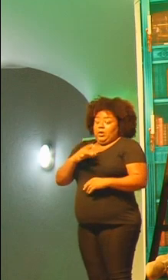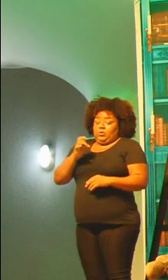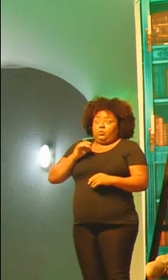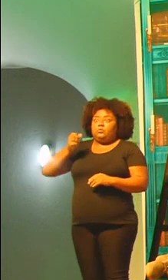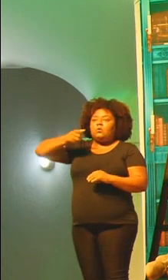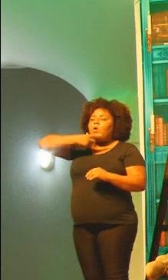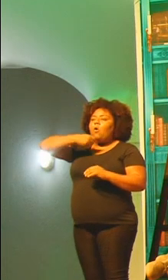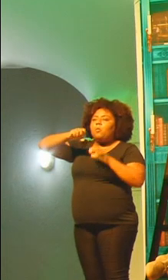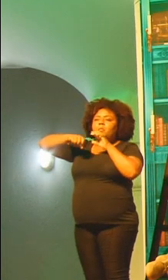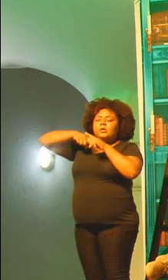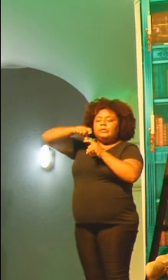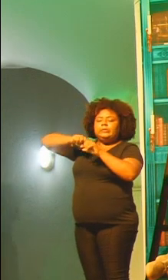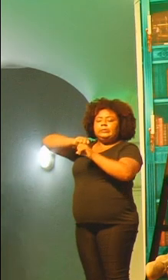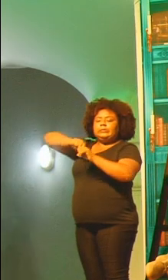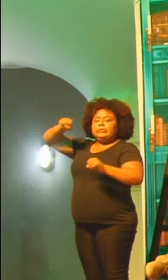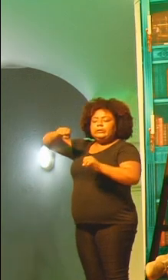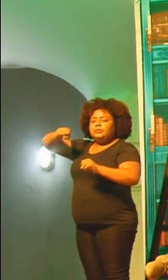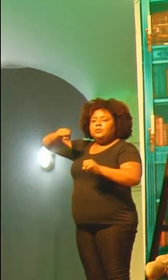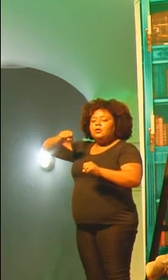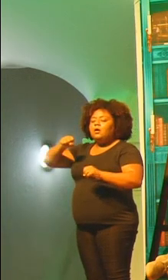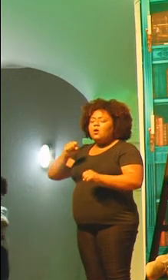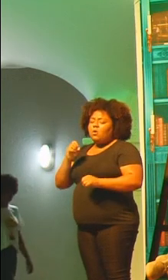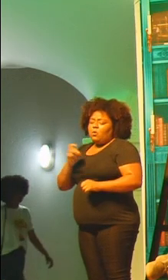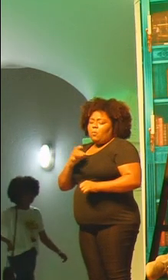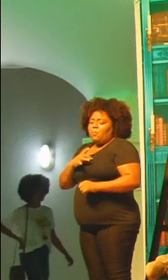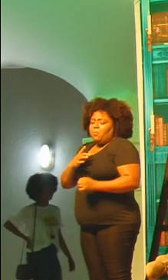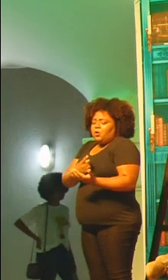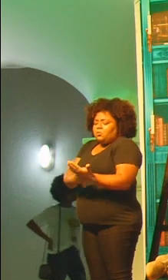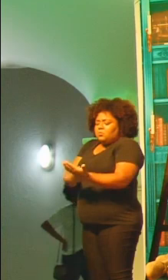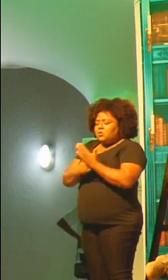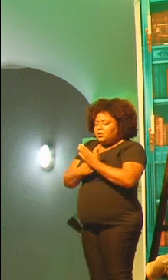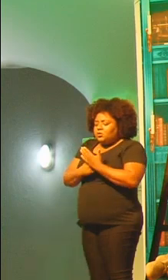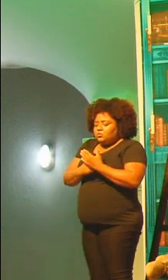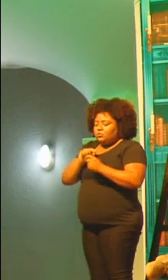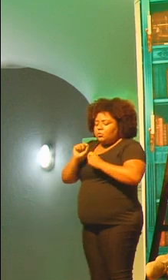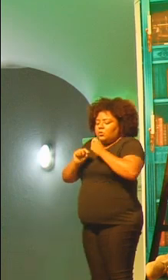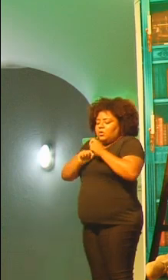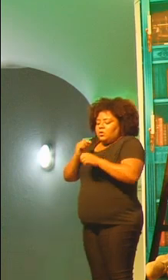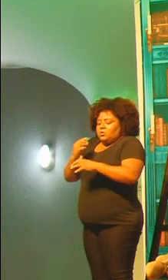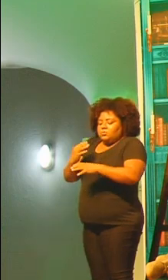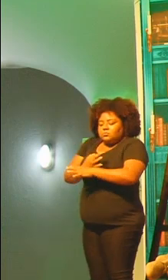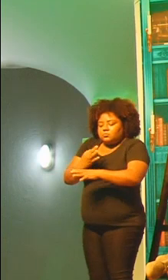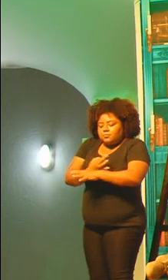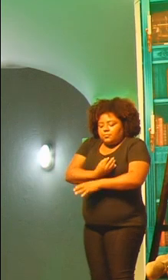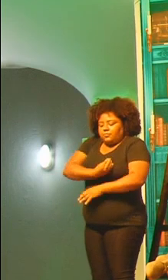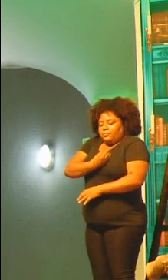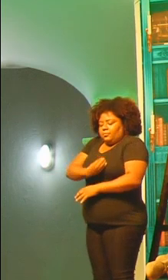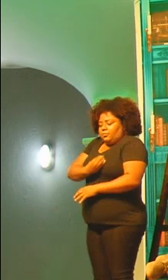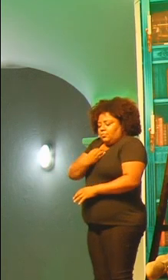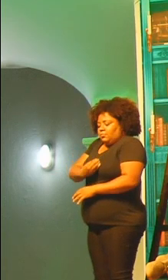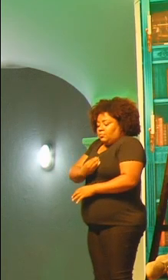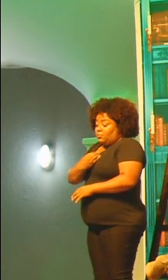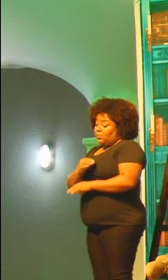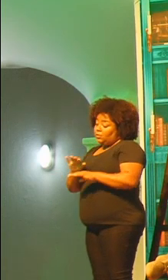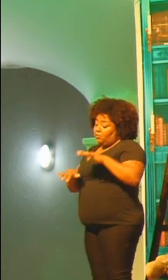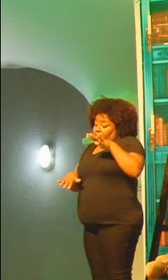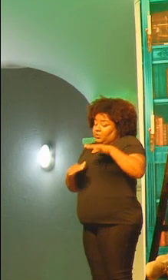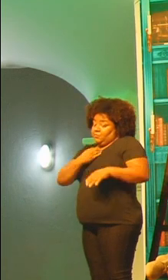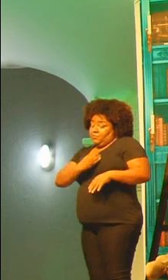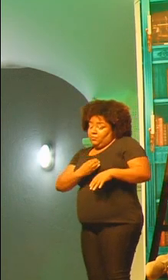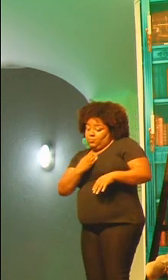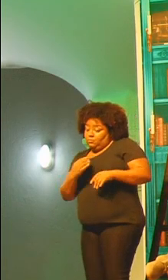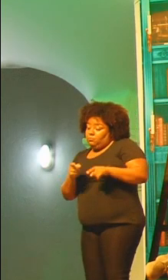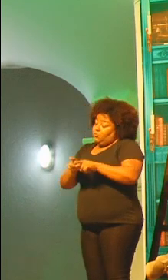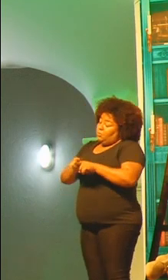que o medo nos preserva de viver e nos dá a morte em vida. O medo também nos torna cruéis e